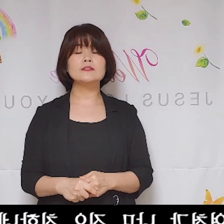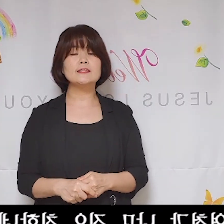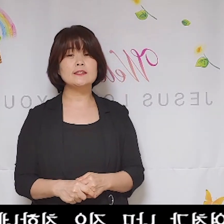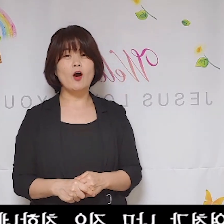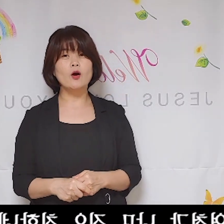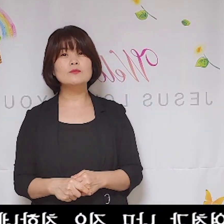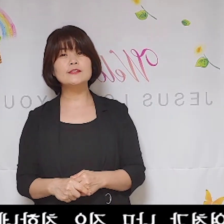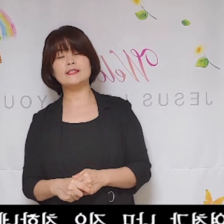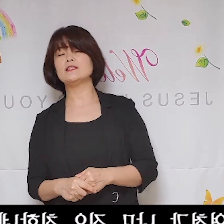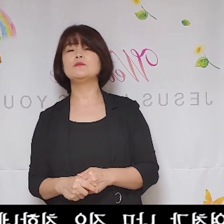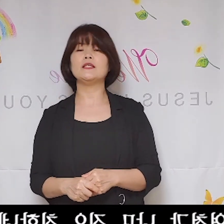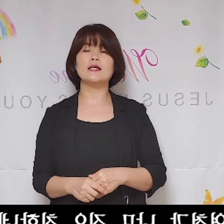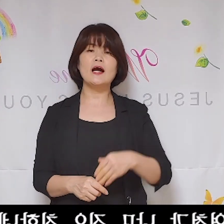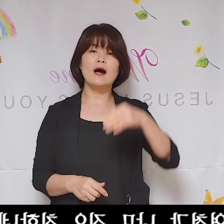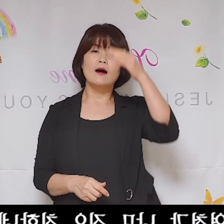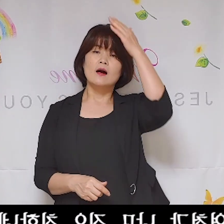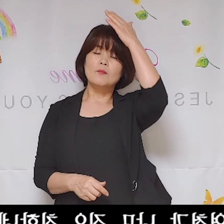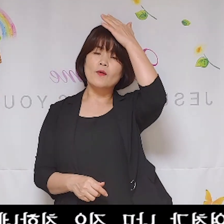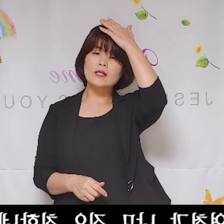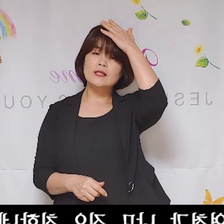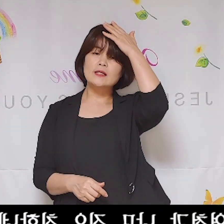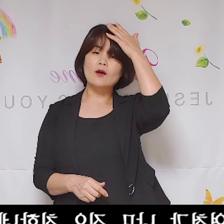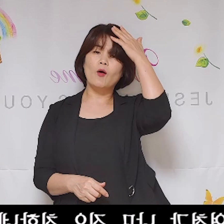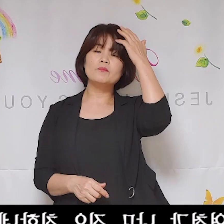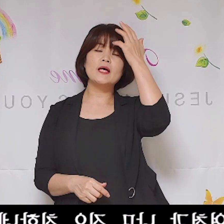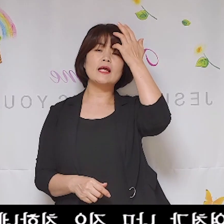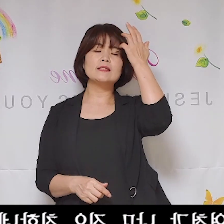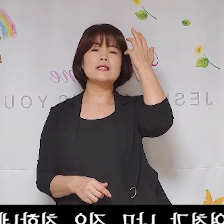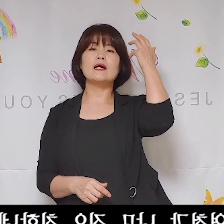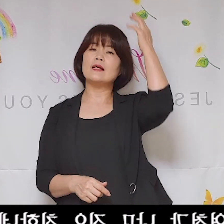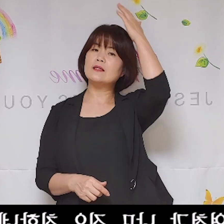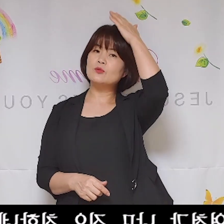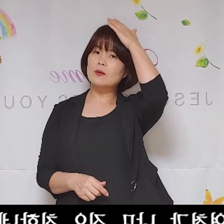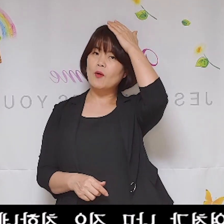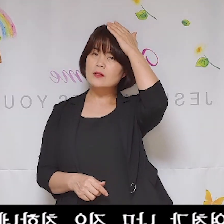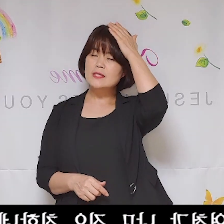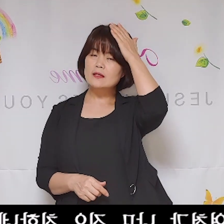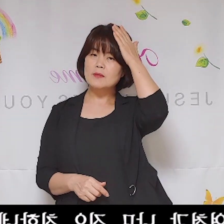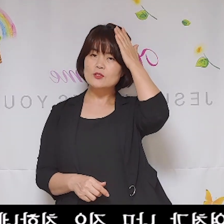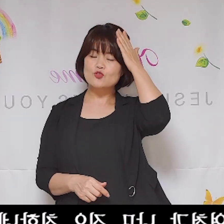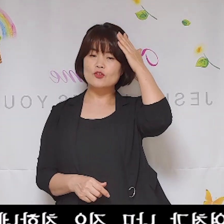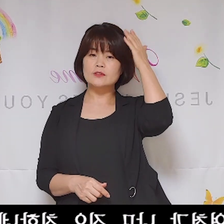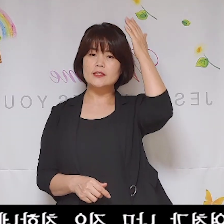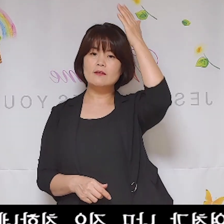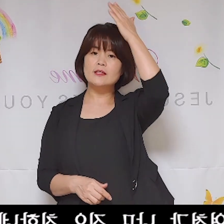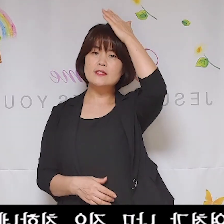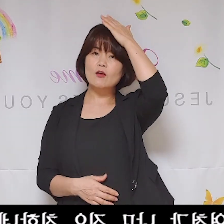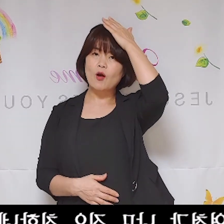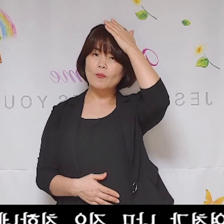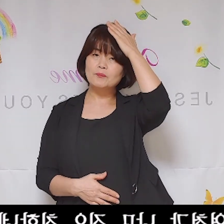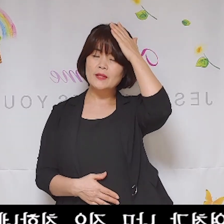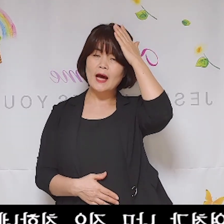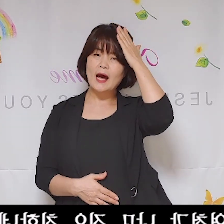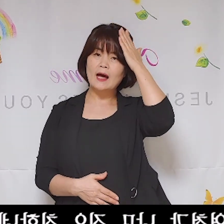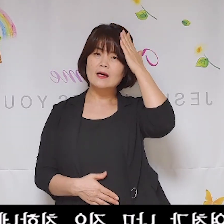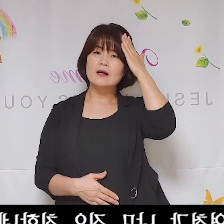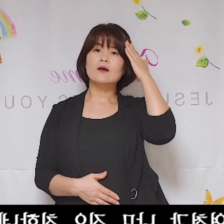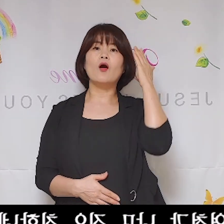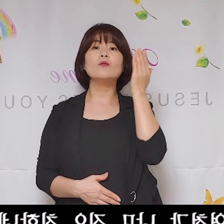역청은 검은 기름이니까 머리를 검다라는 색깔 할 때 우리가 머리색을 만져주거든요. 그래서